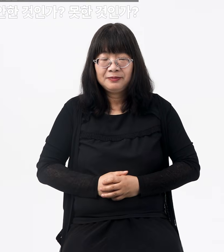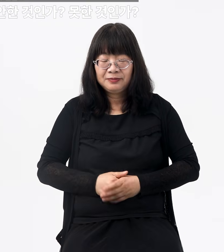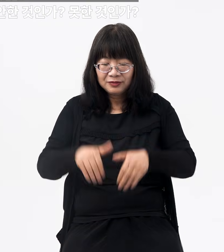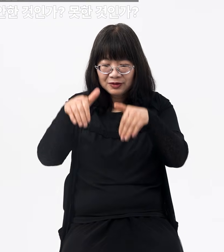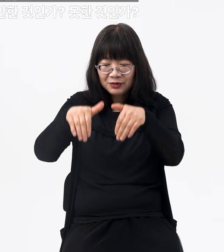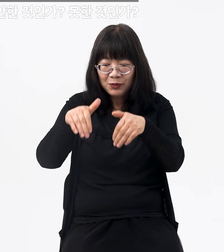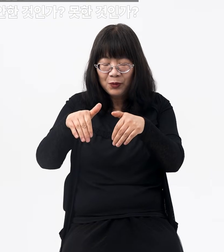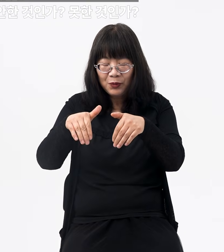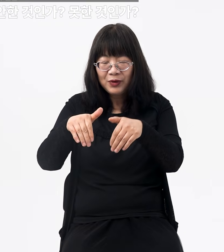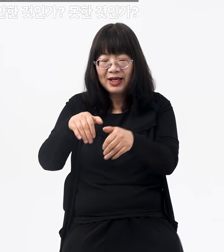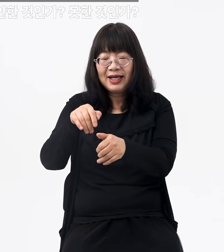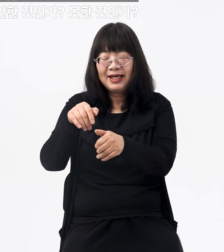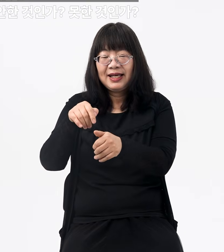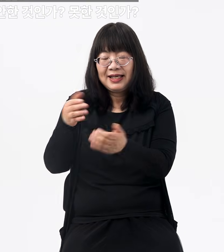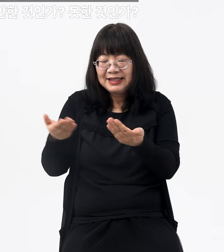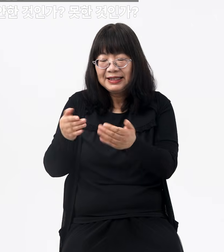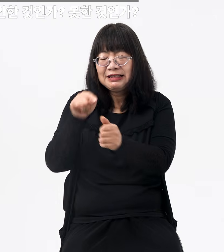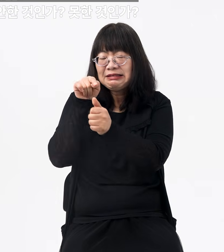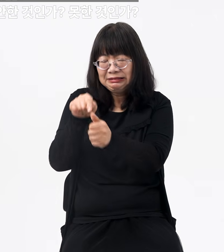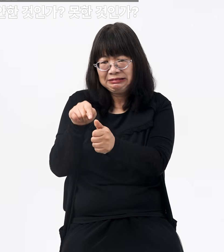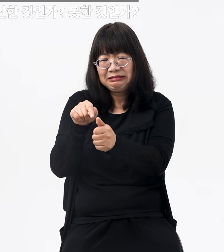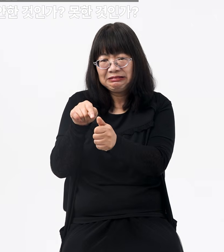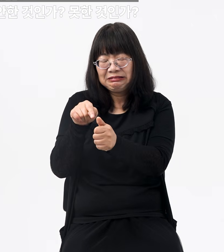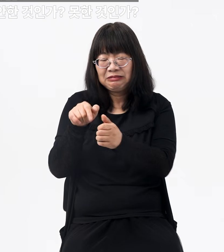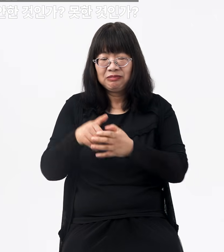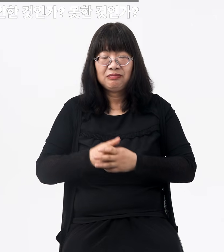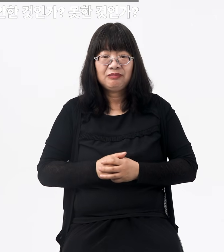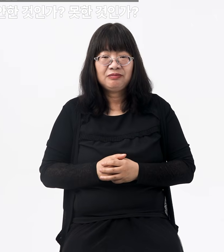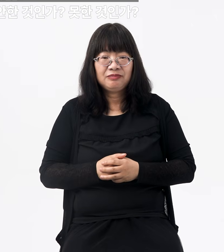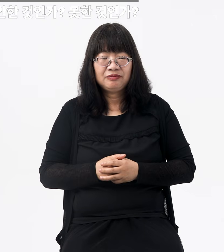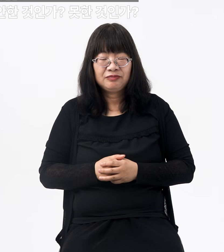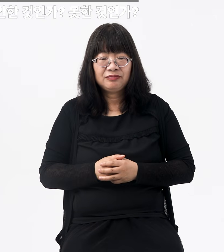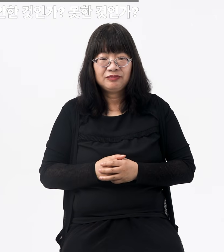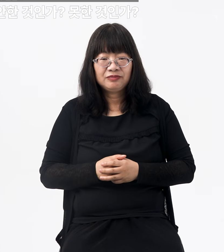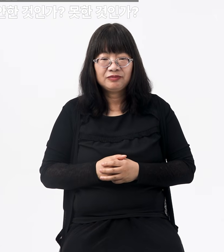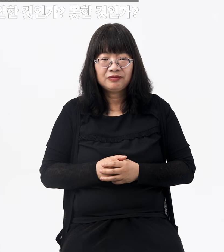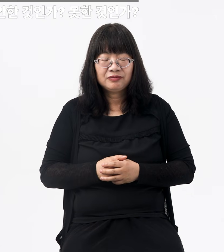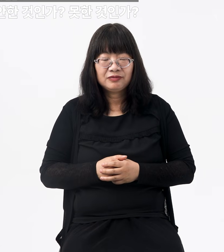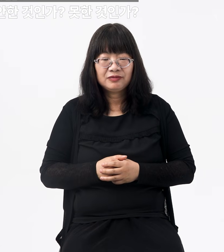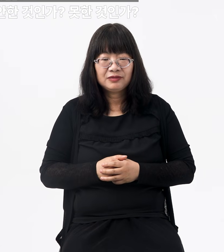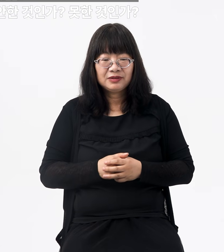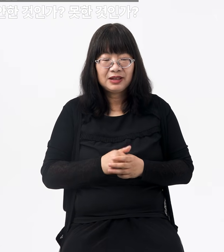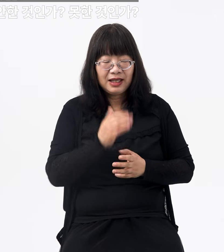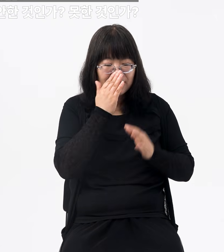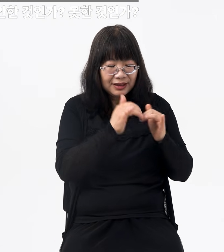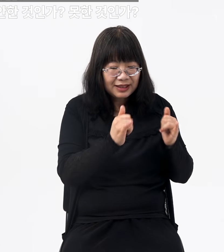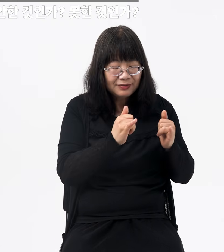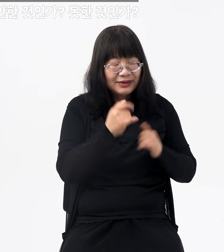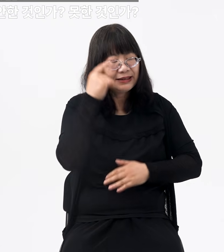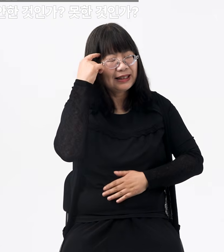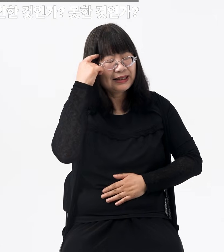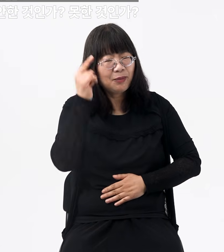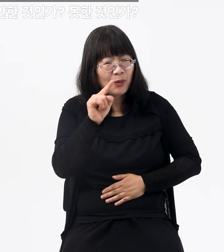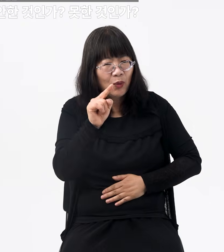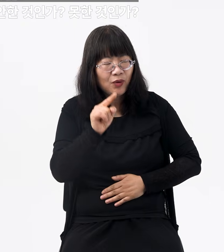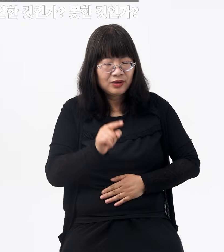노예를 삼아서 노역을 시킵니다. 이건 뭘 먼저 염두에 둔 겁니까? 경제적